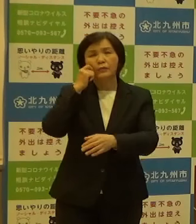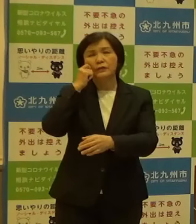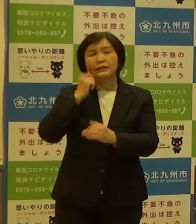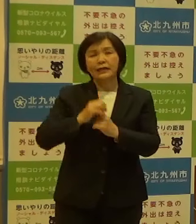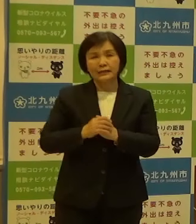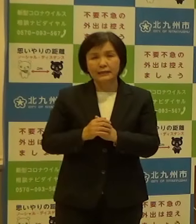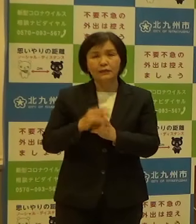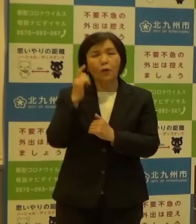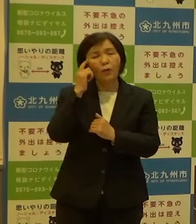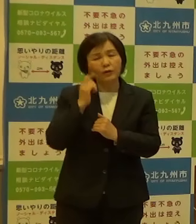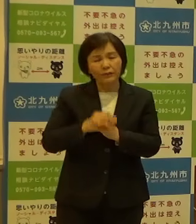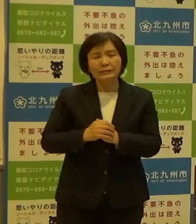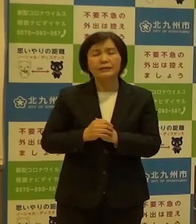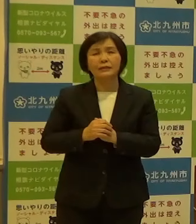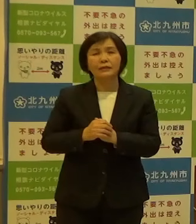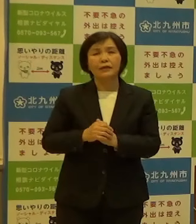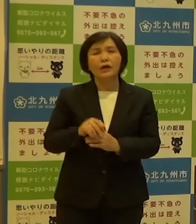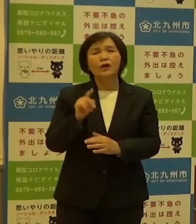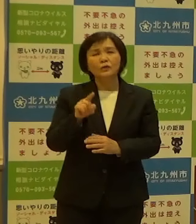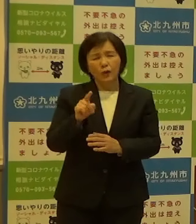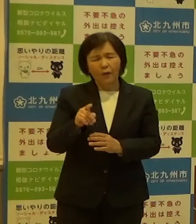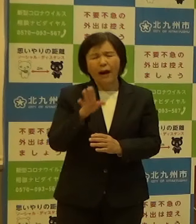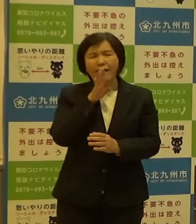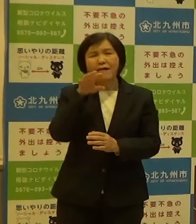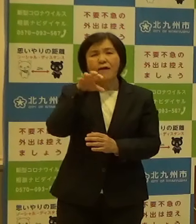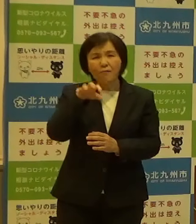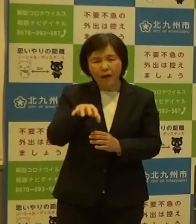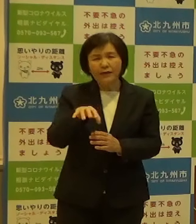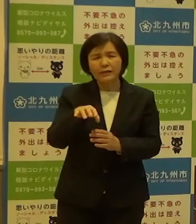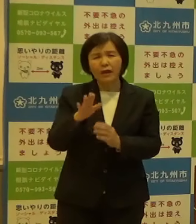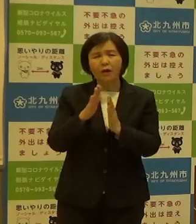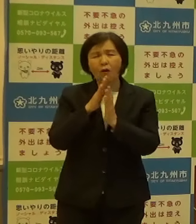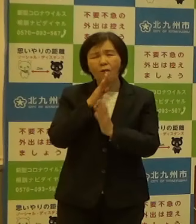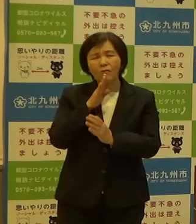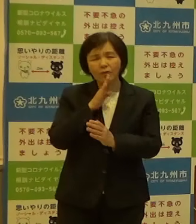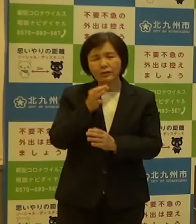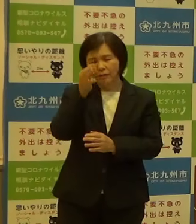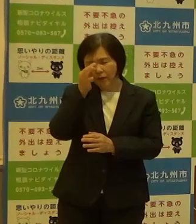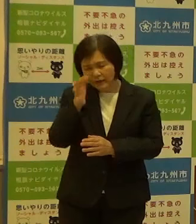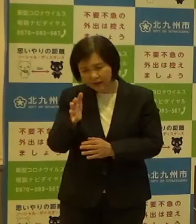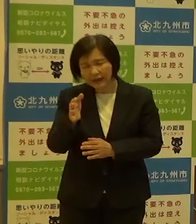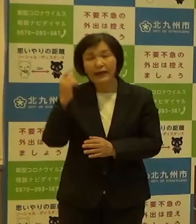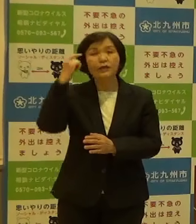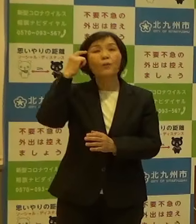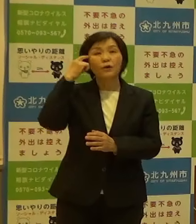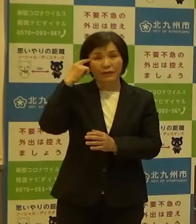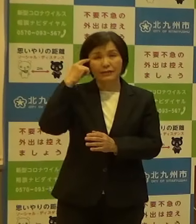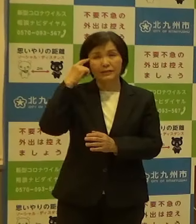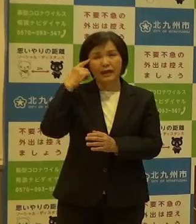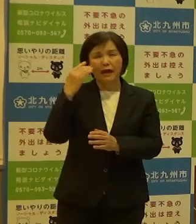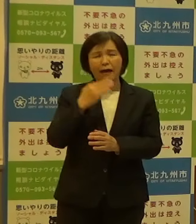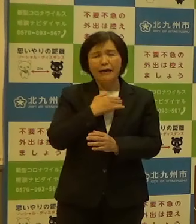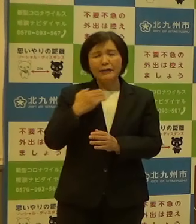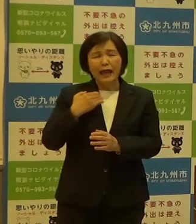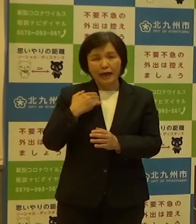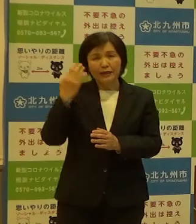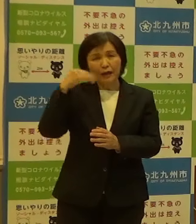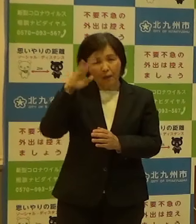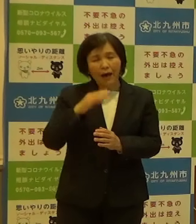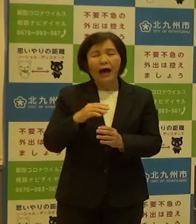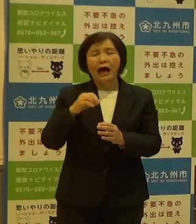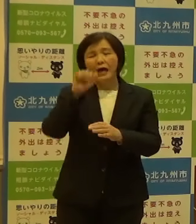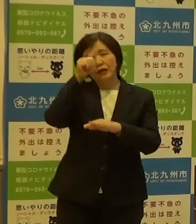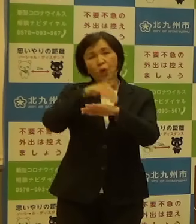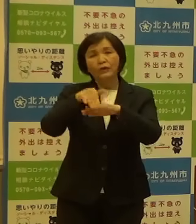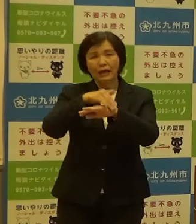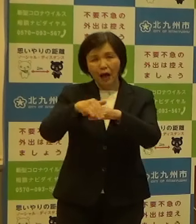ります。その点は現場に大変不自由な思いをして申し訳ない。できるだけ早く予算を執行してタブレ